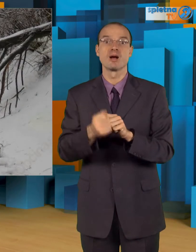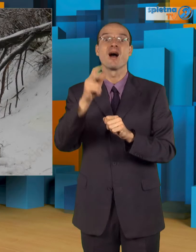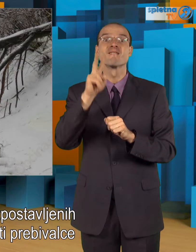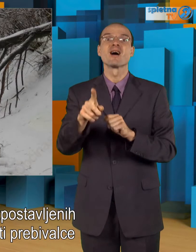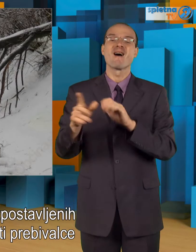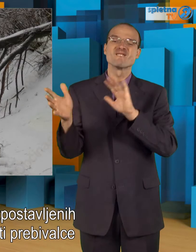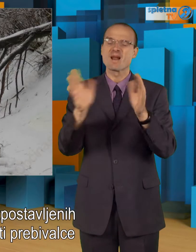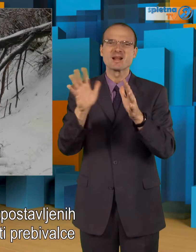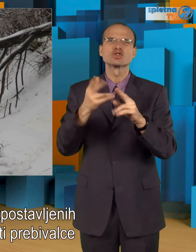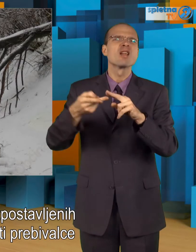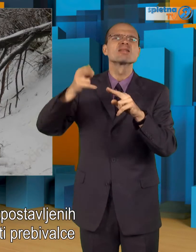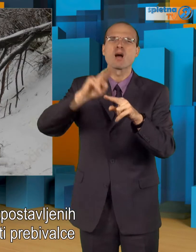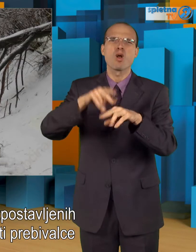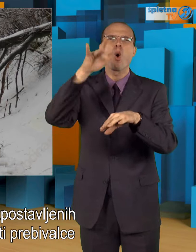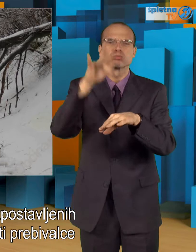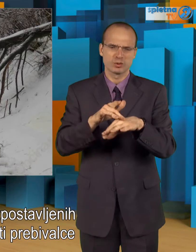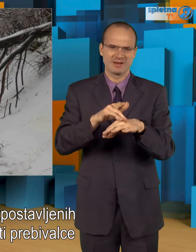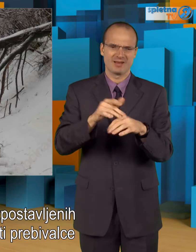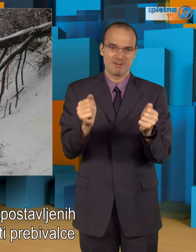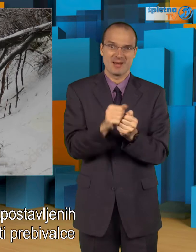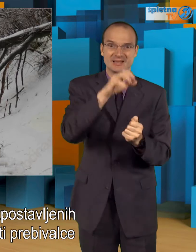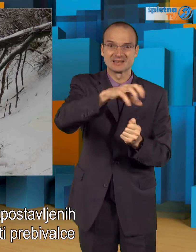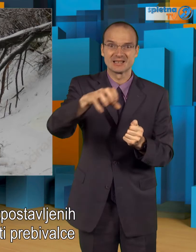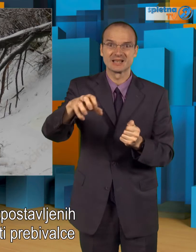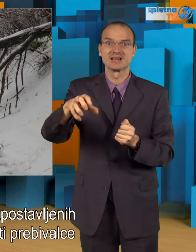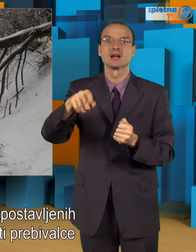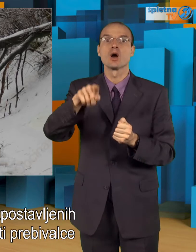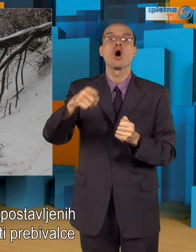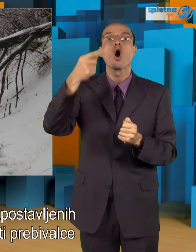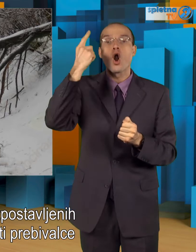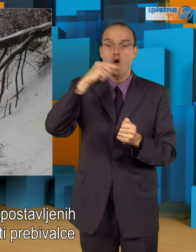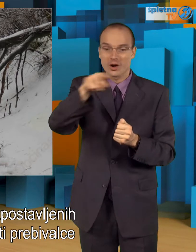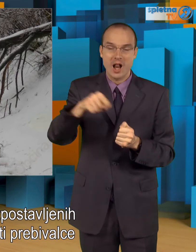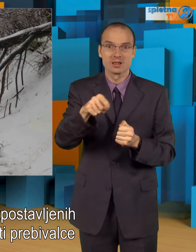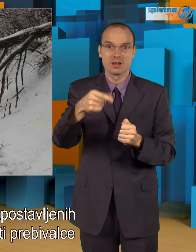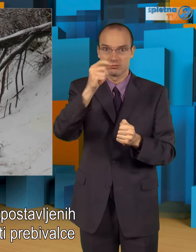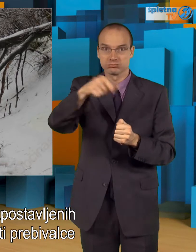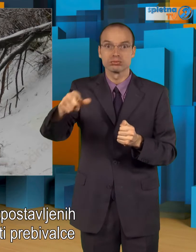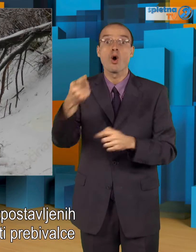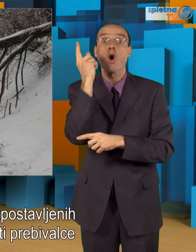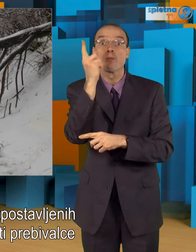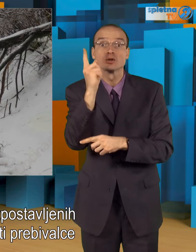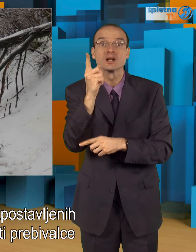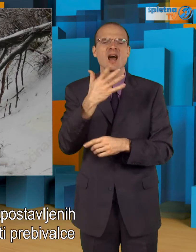V vremensko najbolj izpostavljenih krajih so lokalne oblasti prebivalce pozvale, naj raje ostanejo doma.